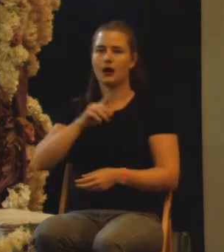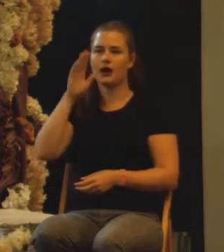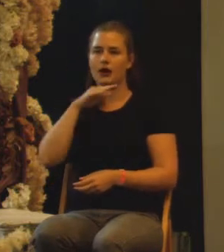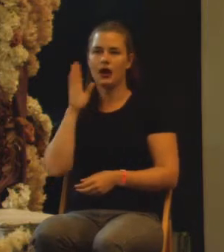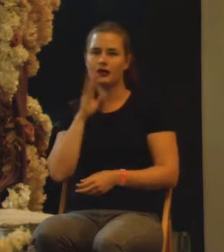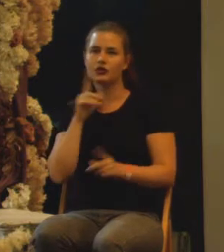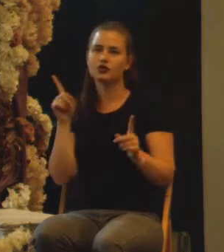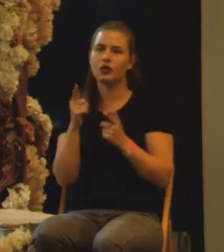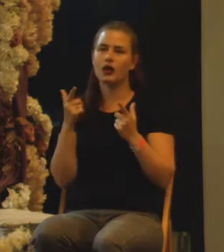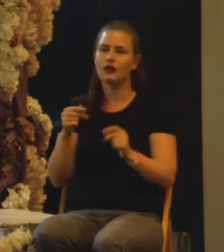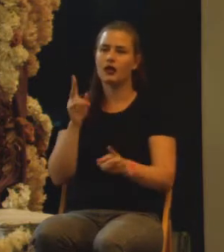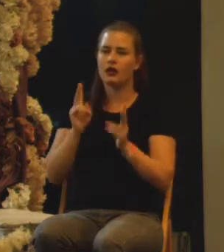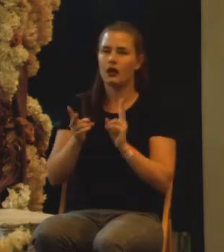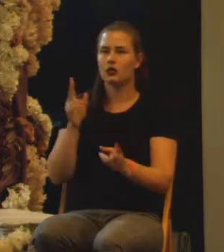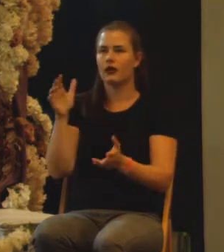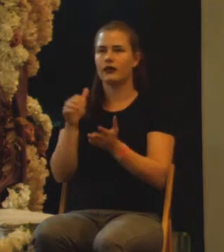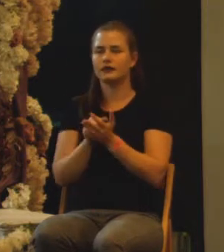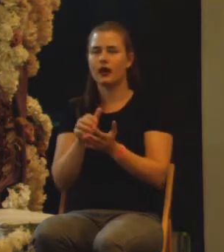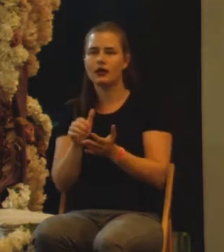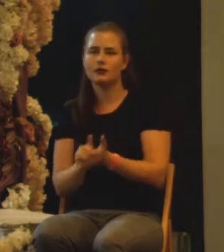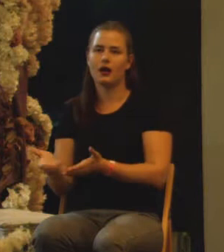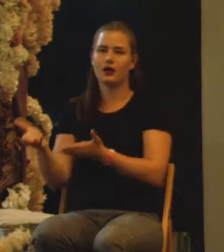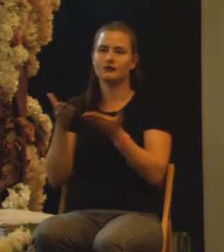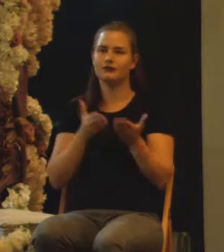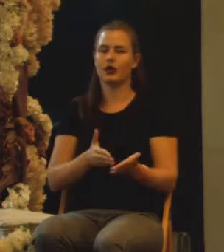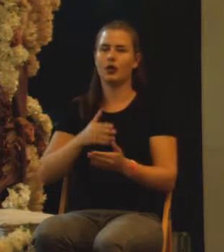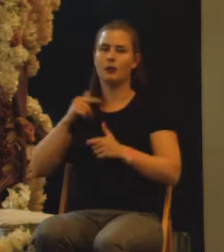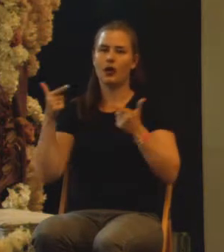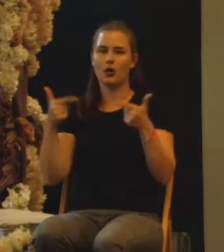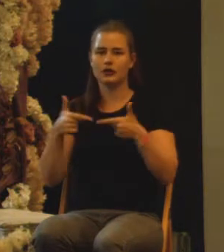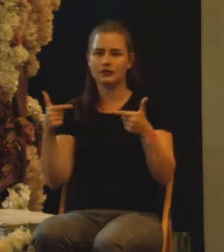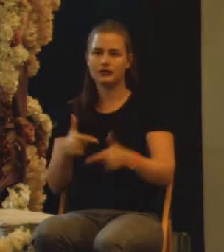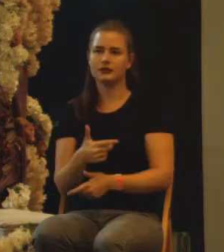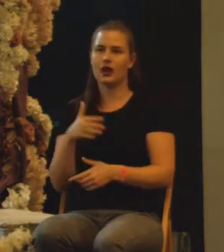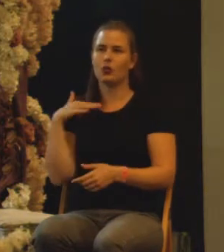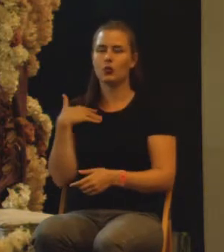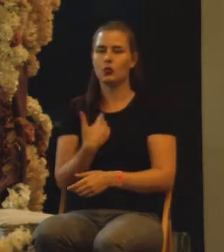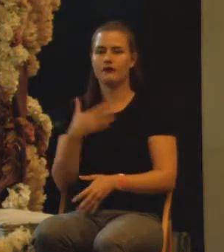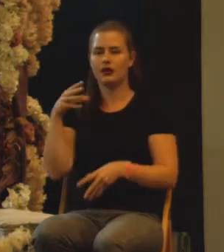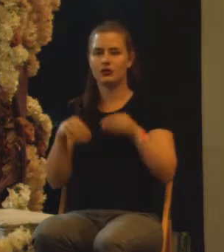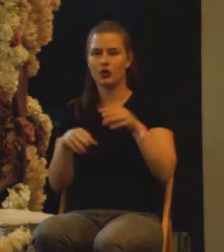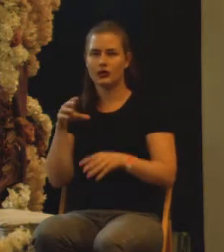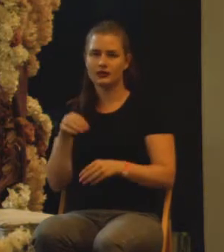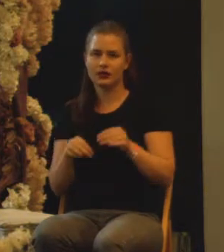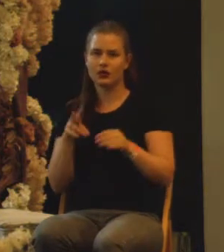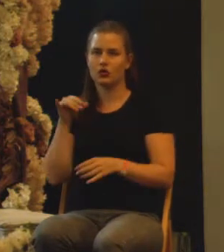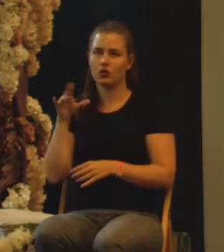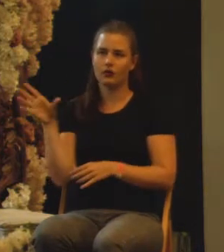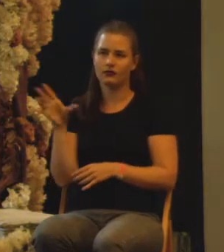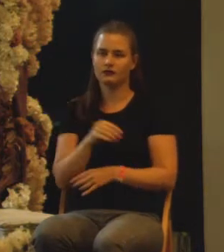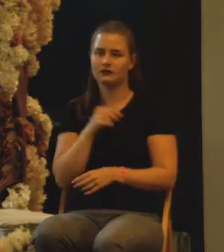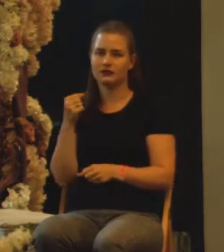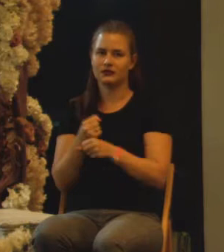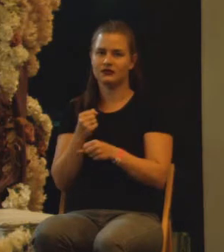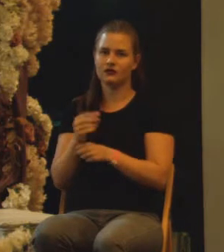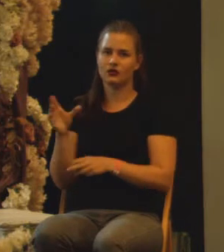где-то готовили, занимались приемом гостей, удивляли соседей, ну, в общем, делали все то, что